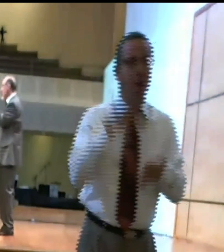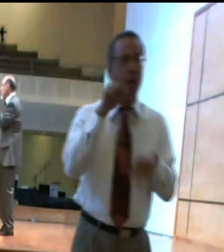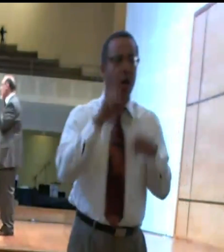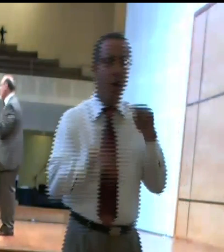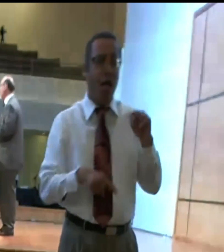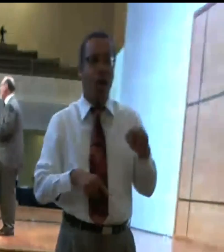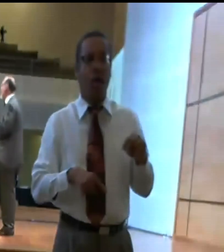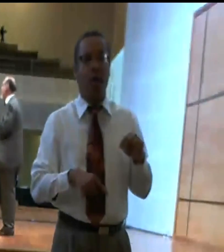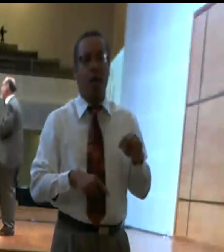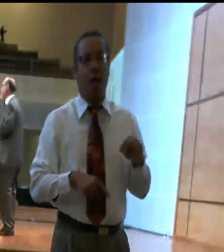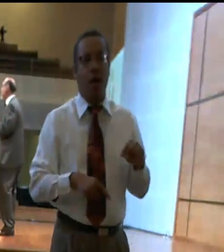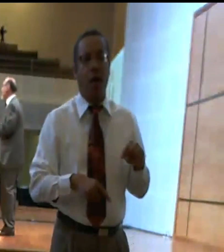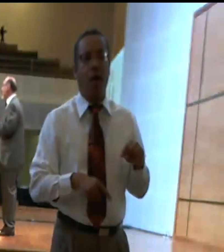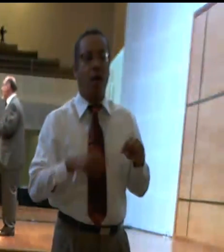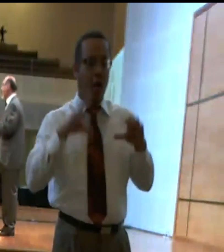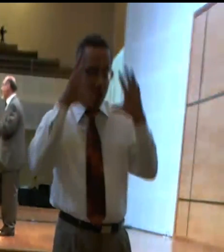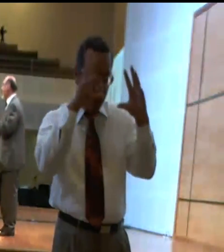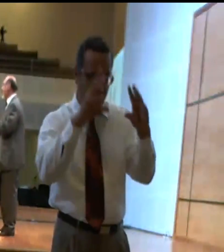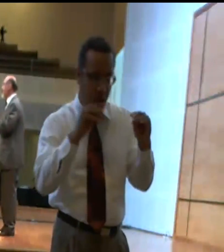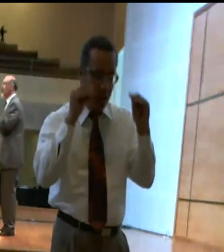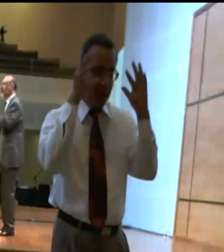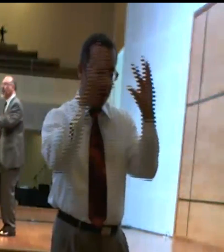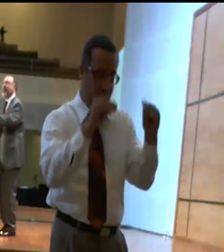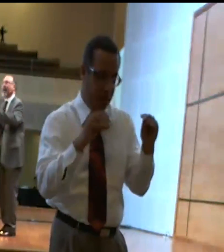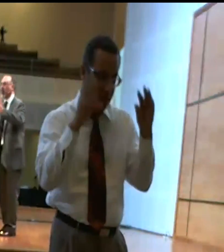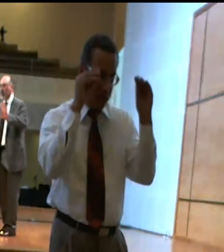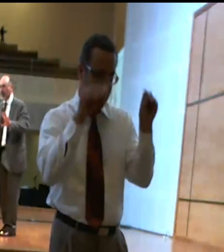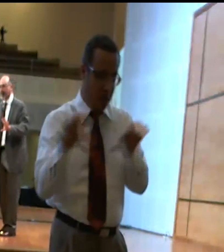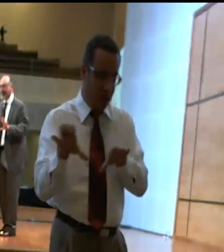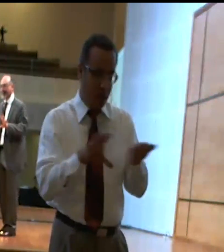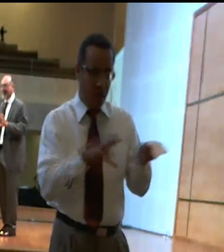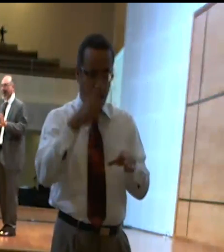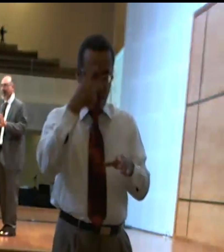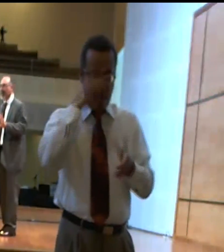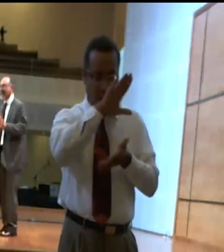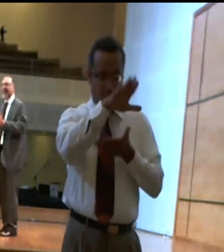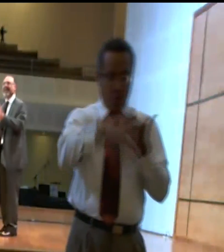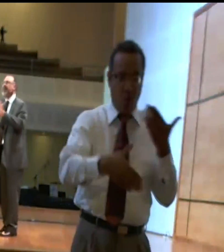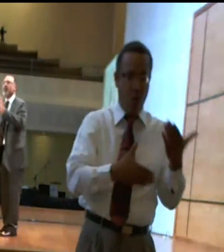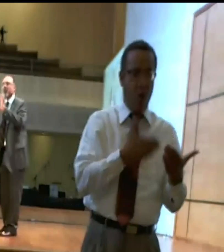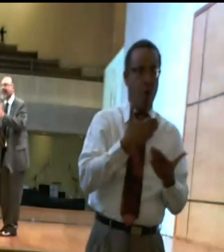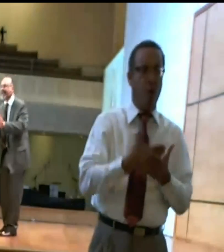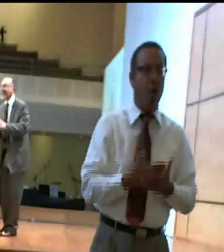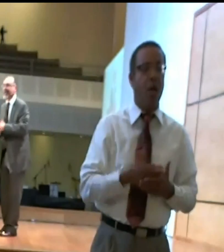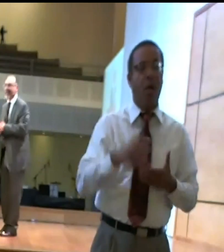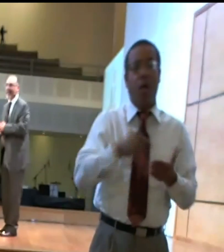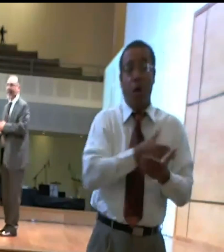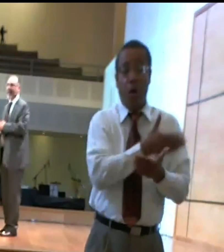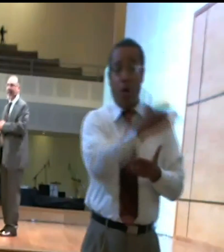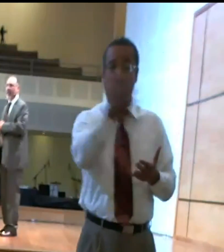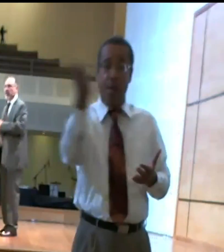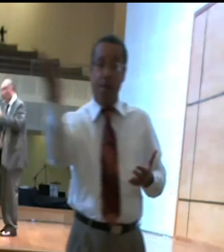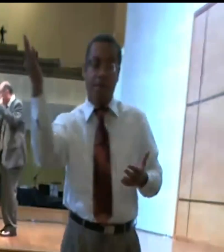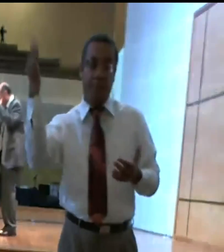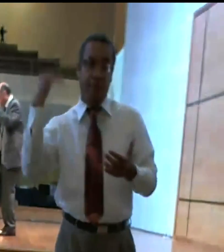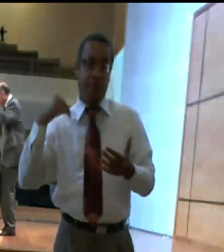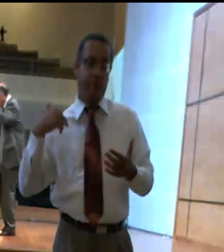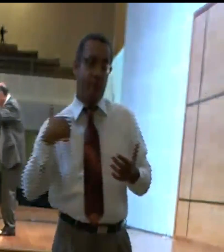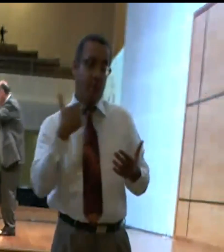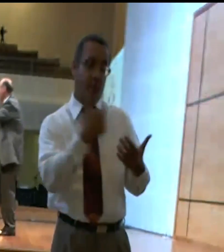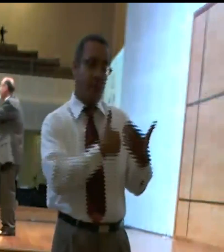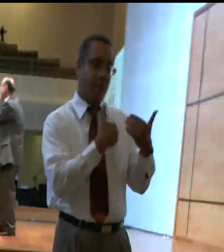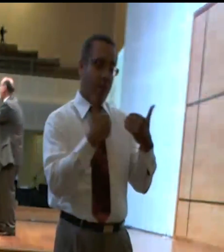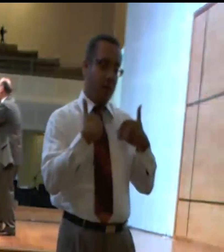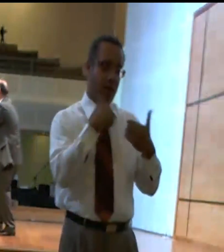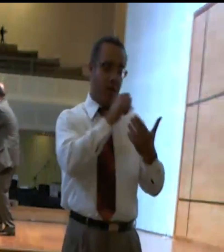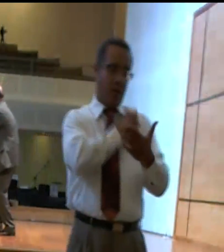darles hoy un principio que funcione para todo, porque ese principio no existe. Nosotros tenemos que